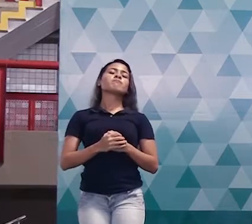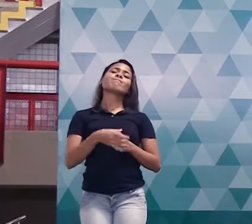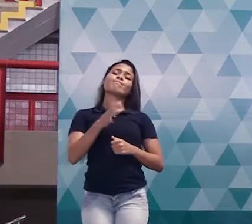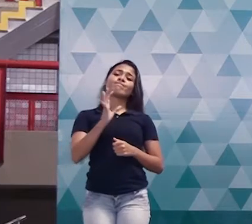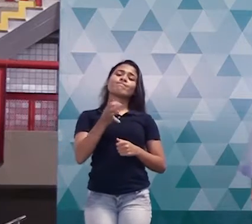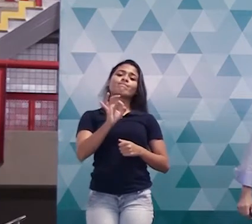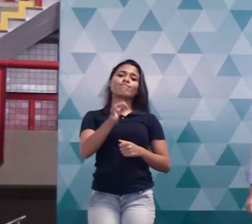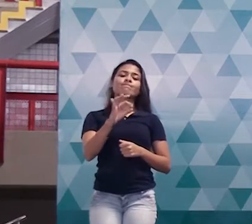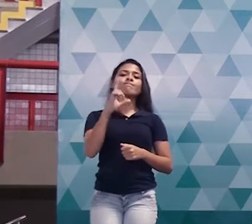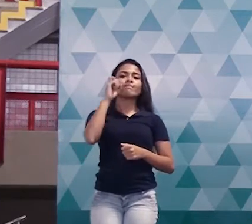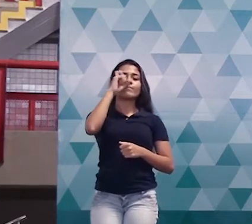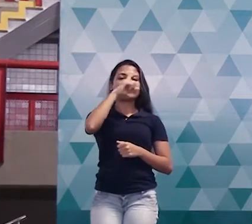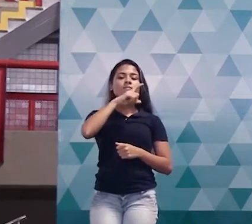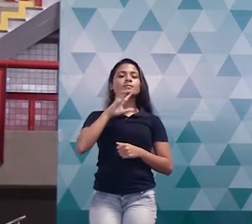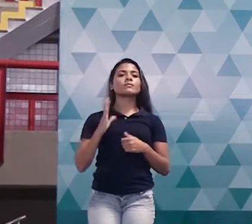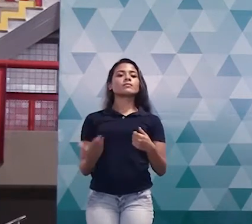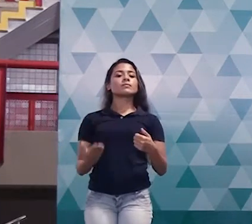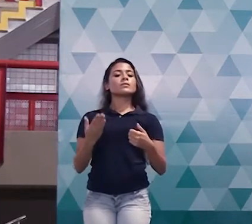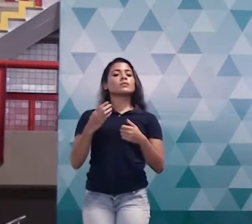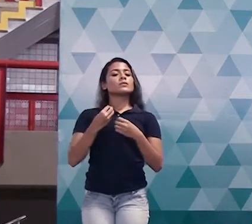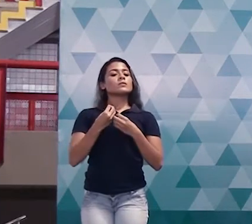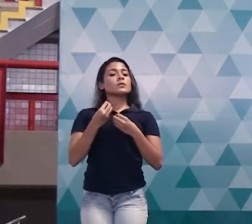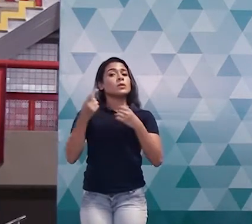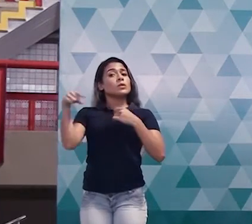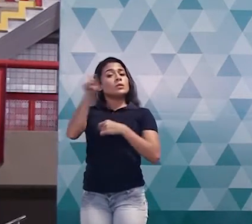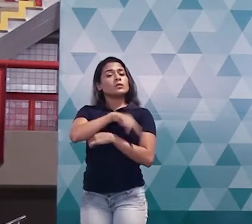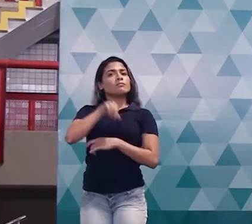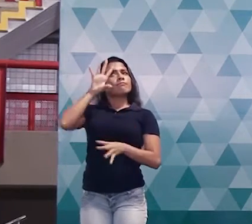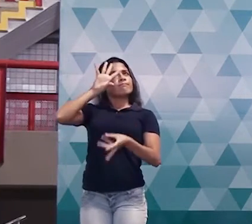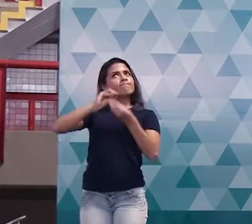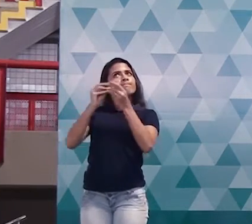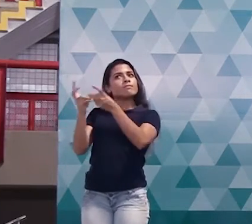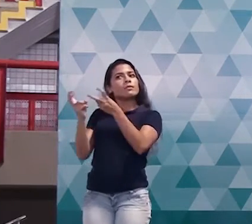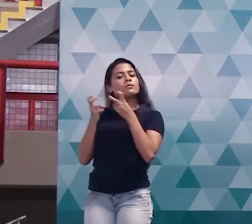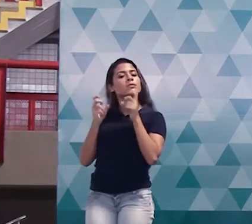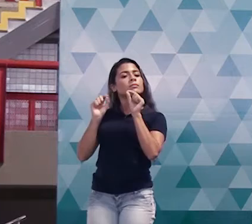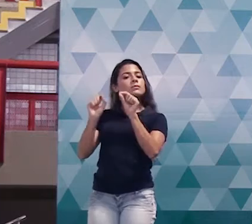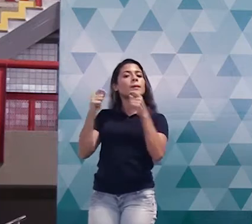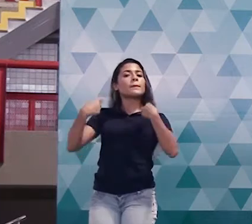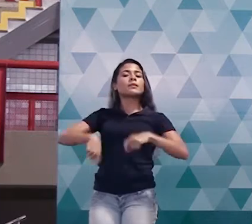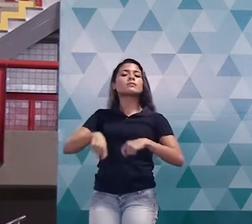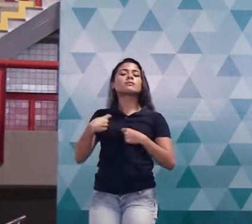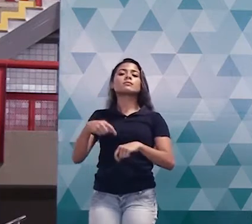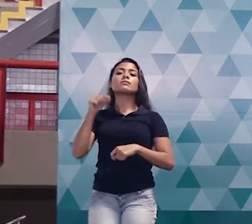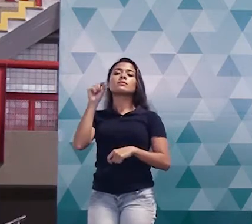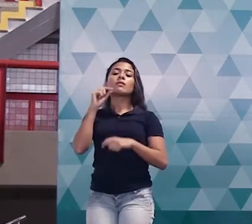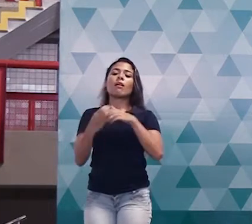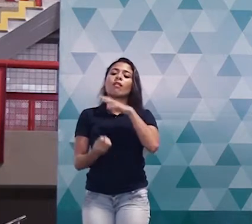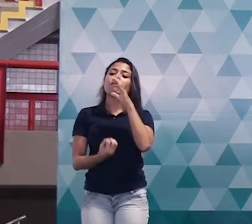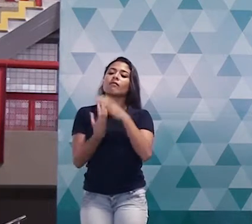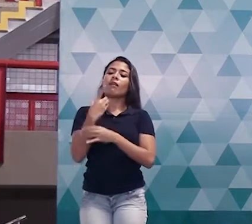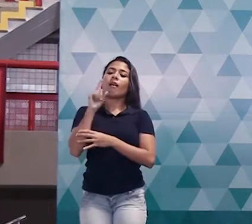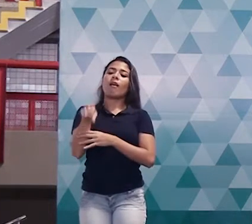é difícil. Então o que você vai perceber é que era necessário se criar um